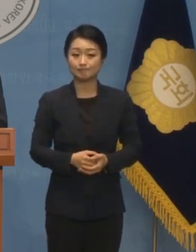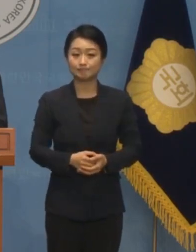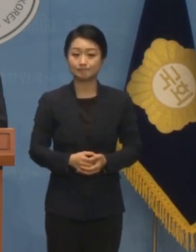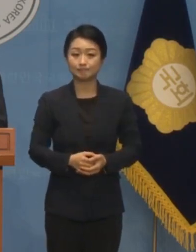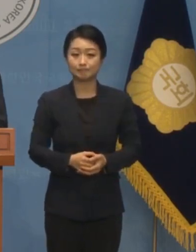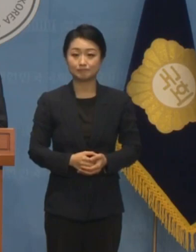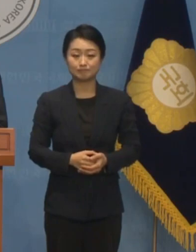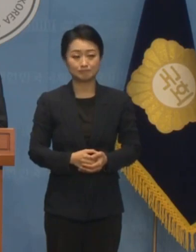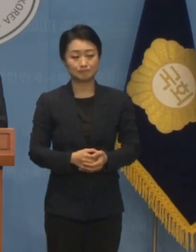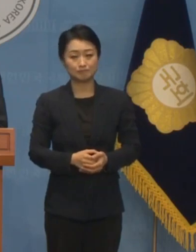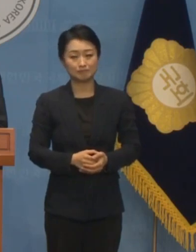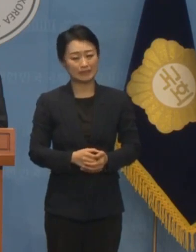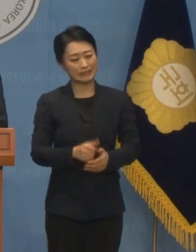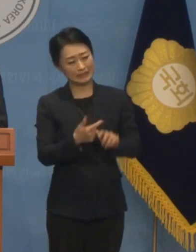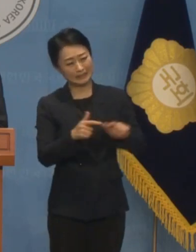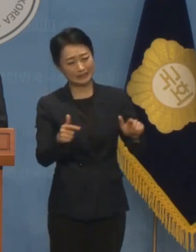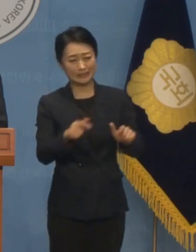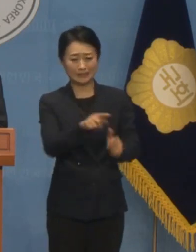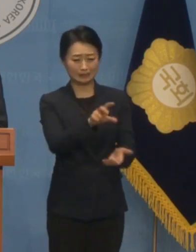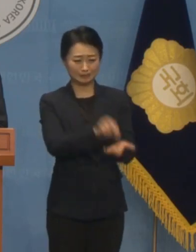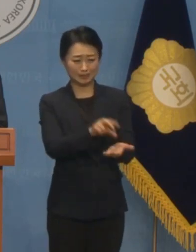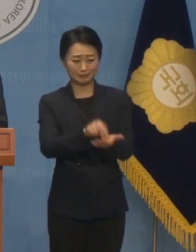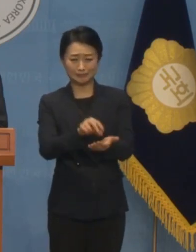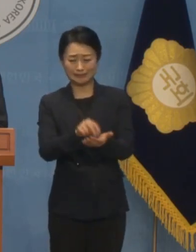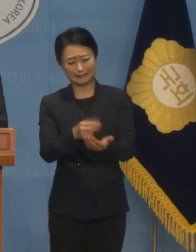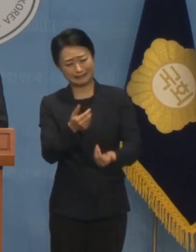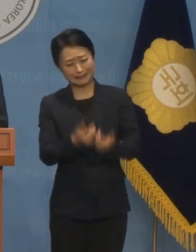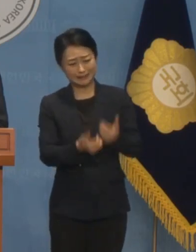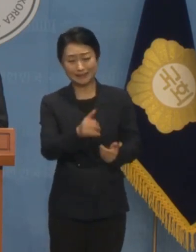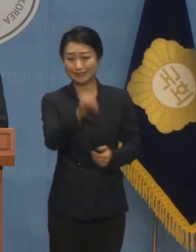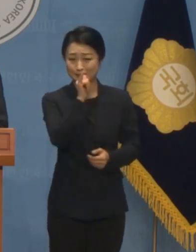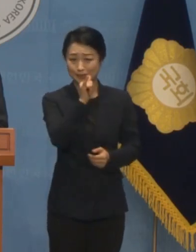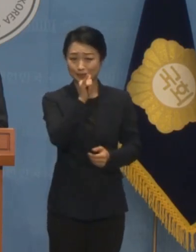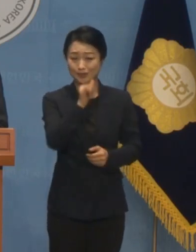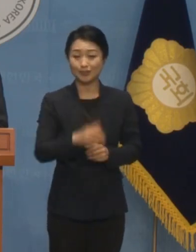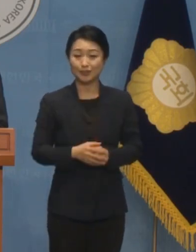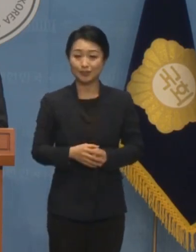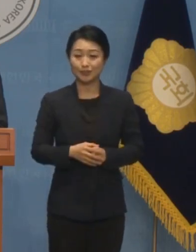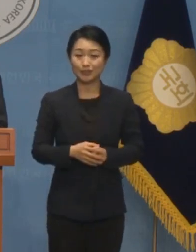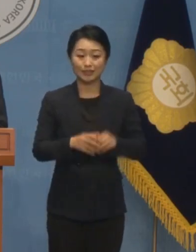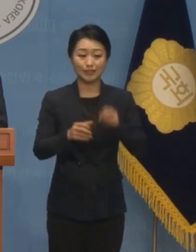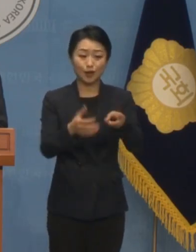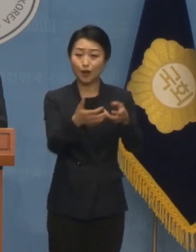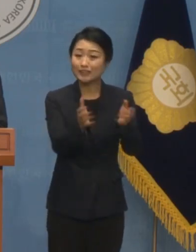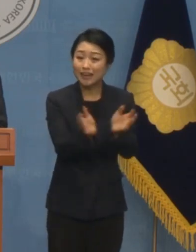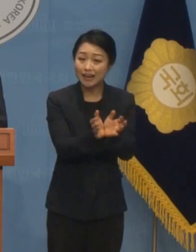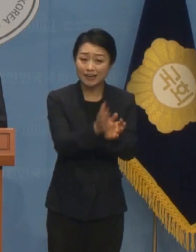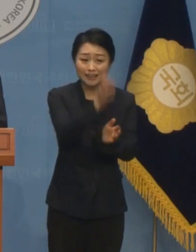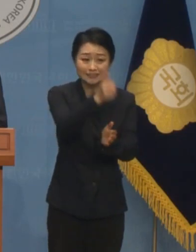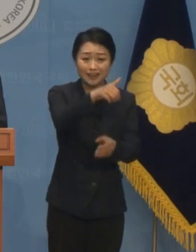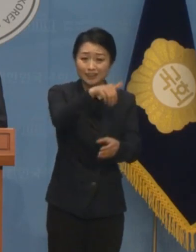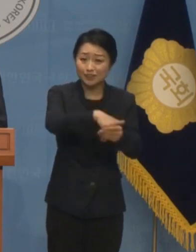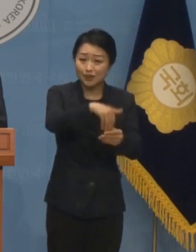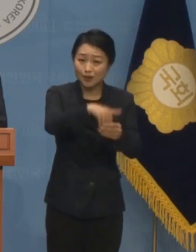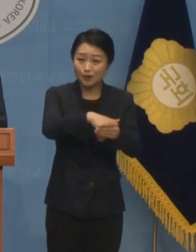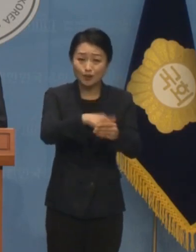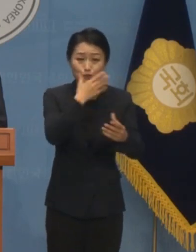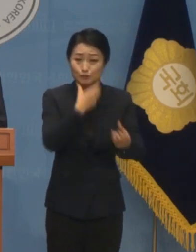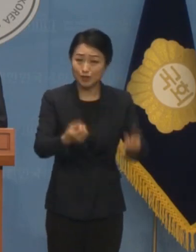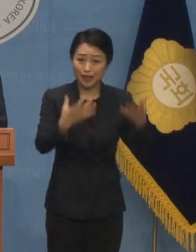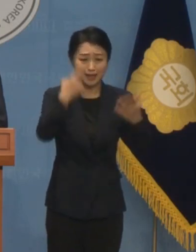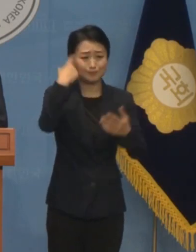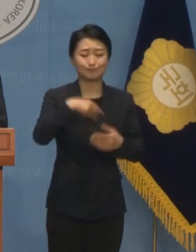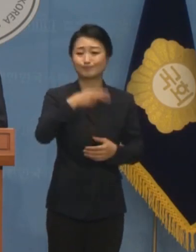전당대회는 볼썽사나운 광경의 연속이었습니다. 국정을 책임지는 집권 여당의 지도부 선출을 위한